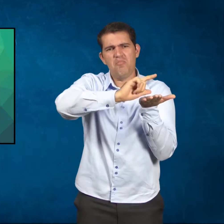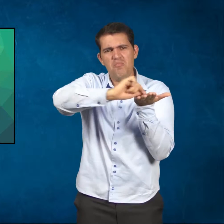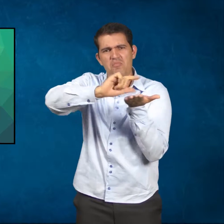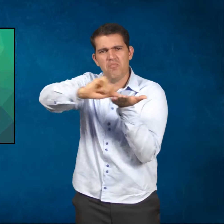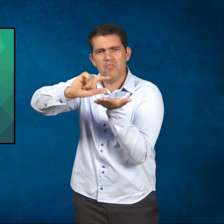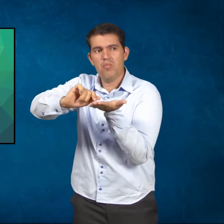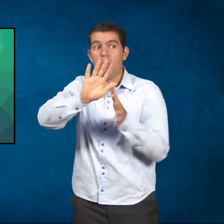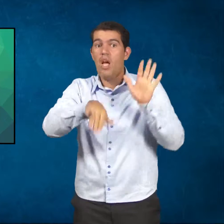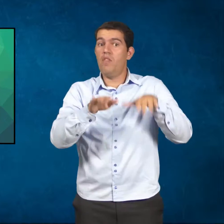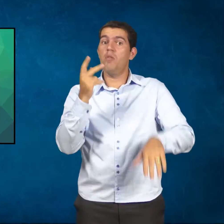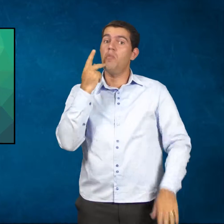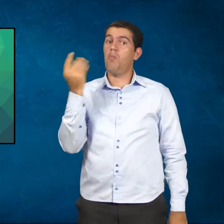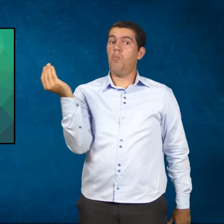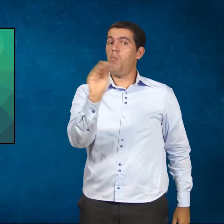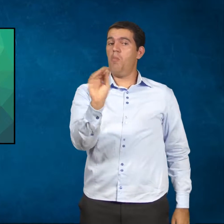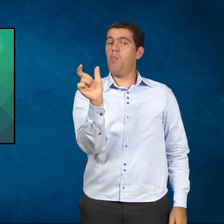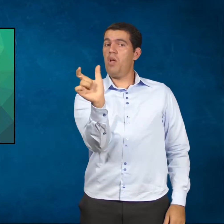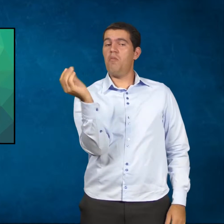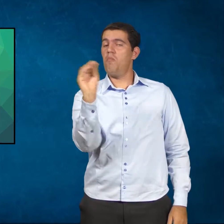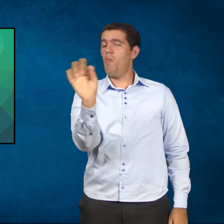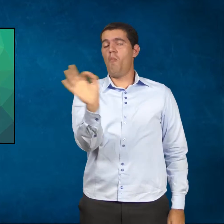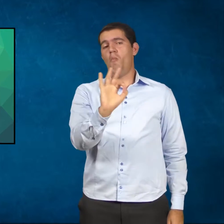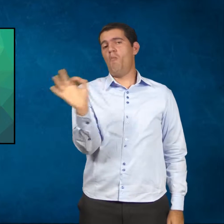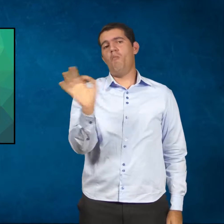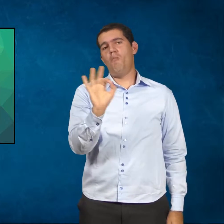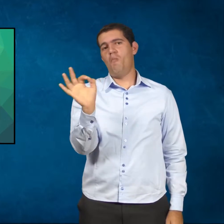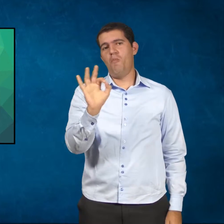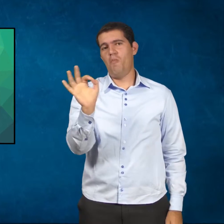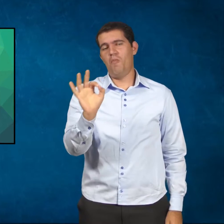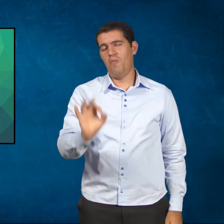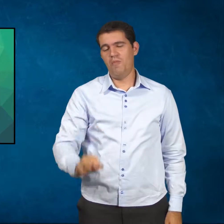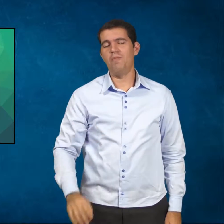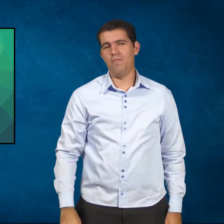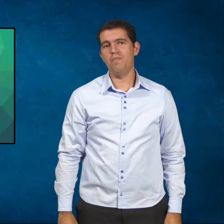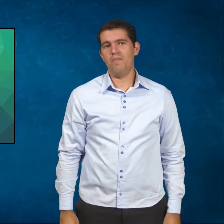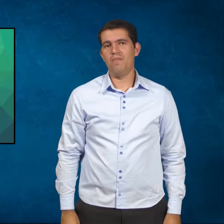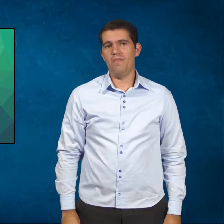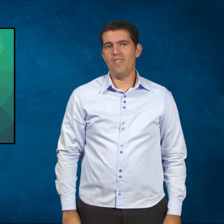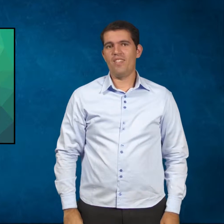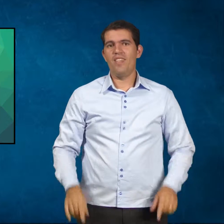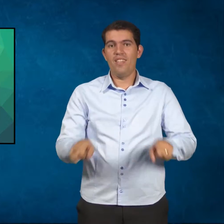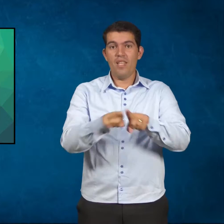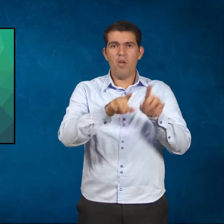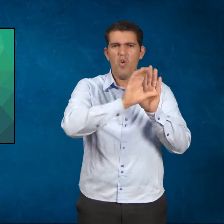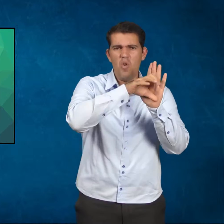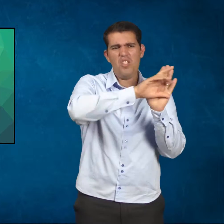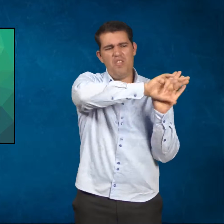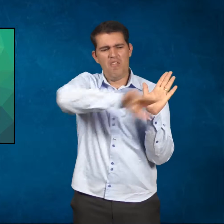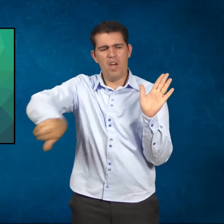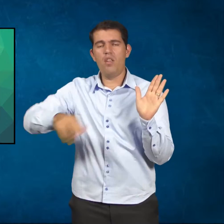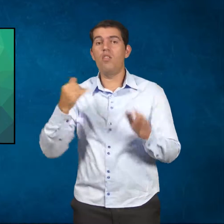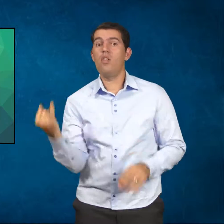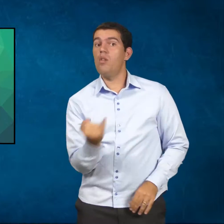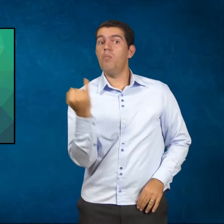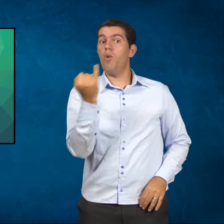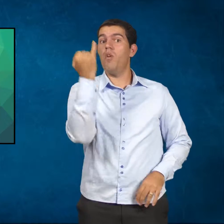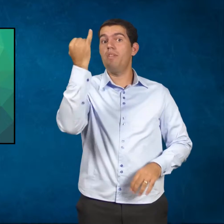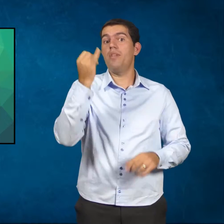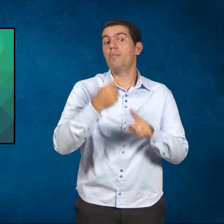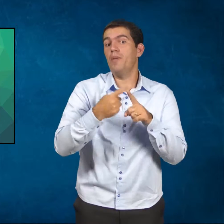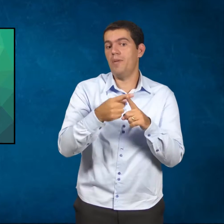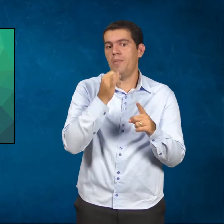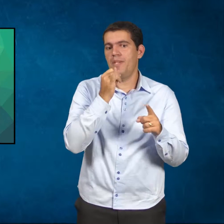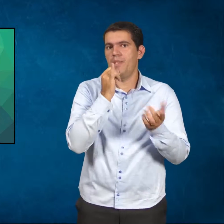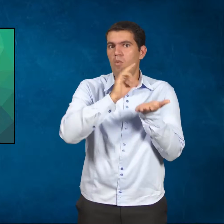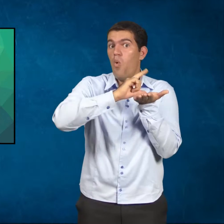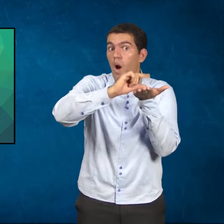em momentos em que Piaget não explicitou o termo nas suas explicações. O aparato conceitual vai ser importante, por